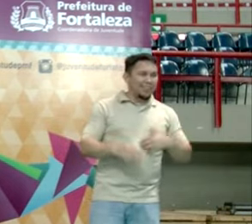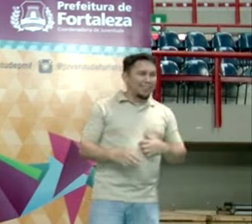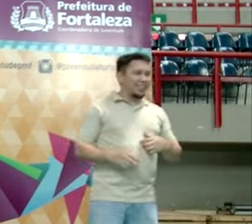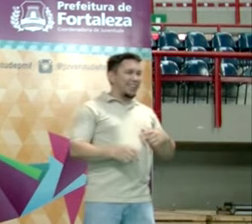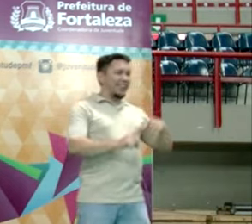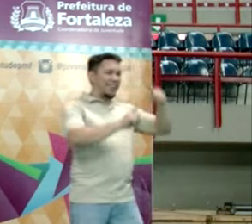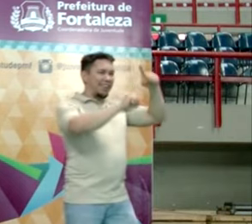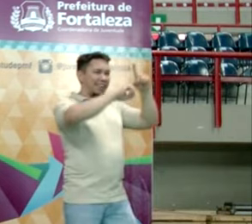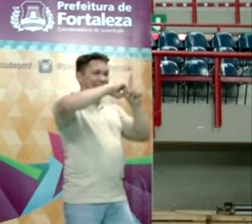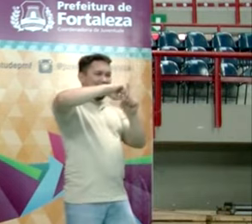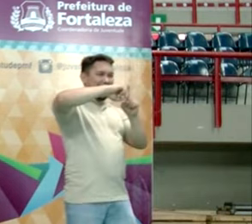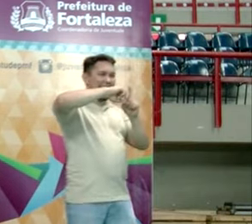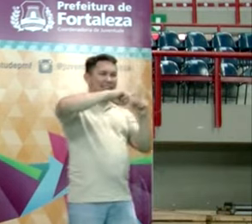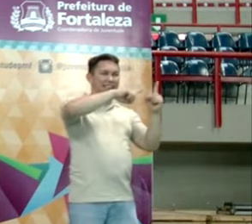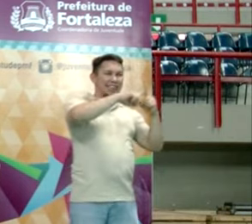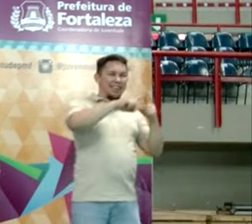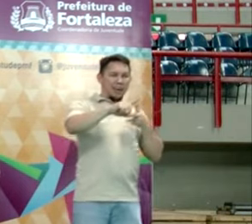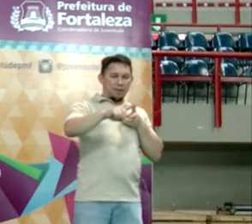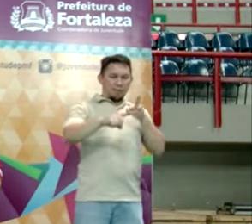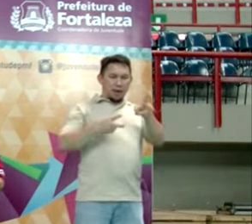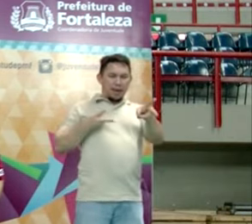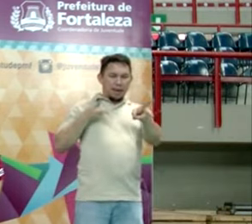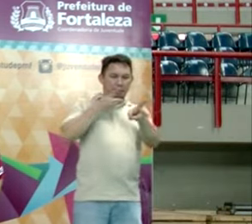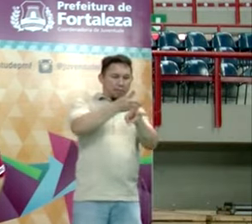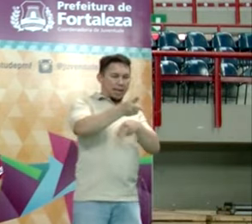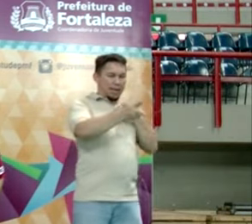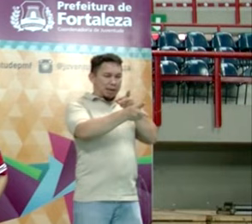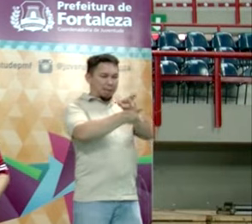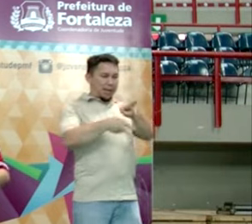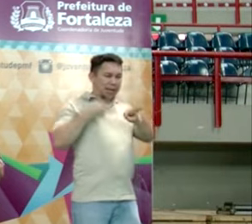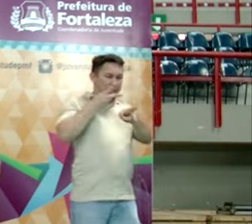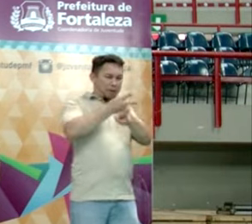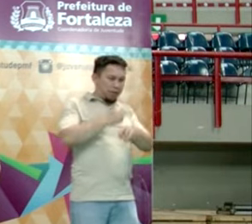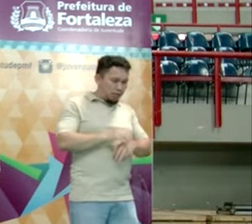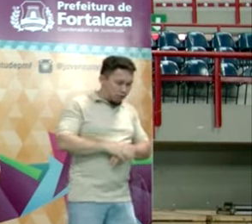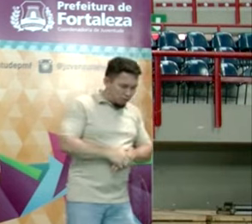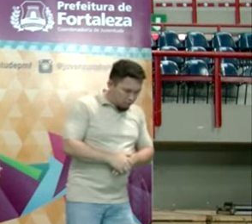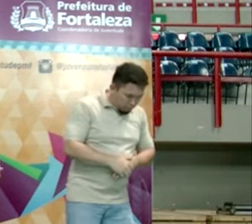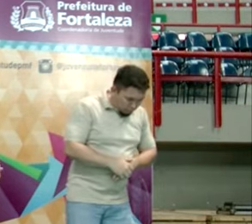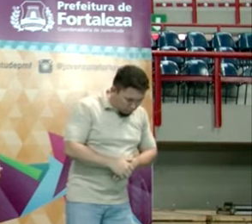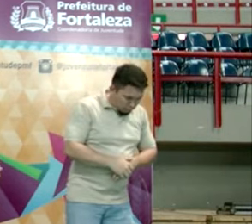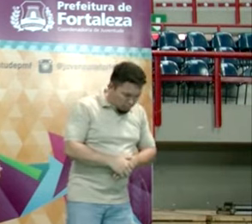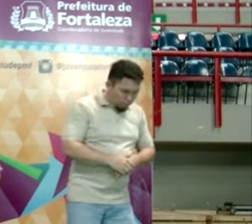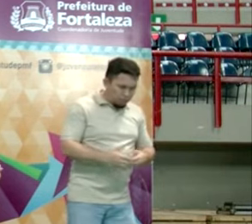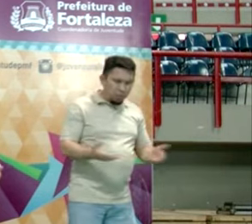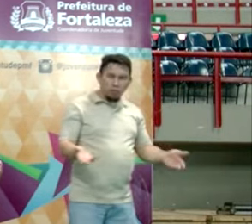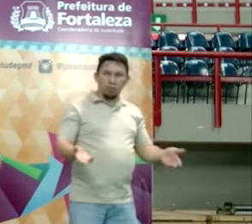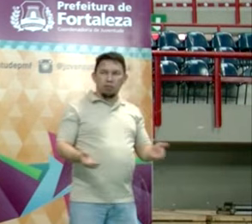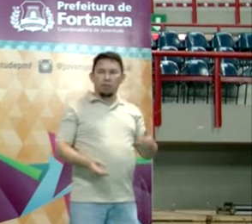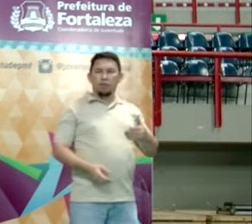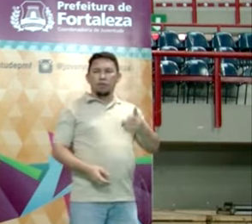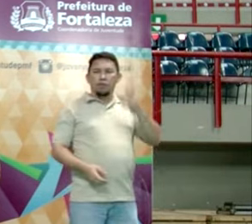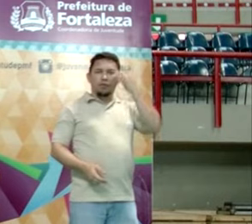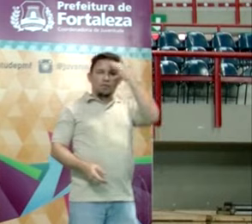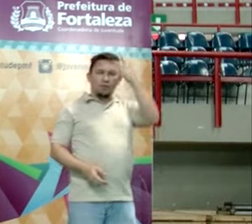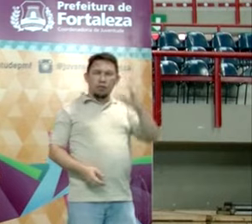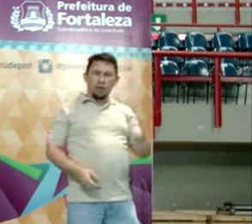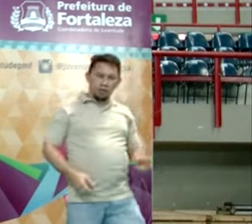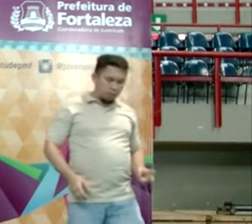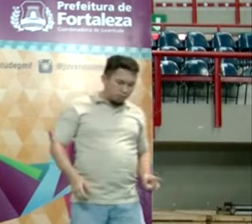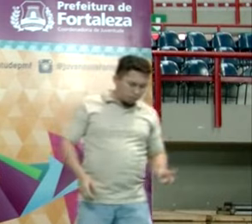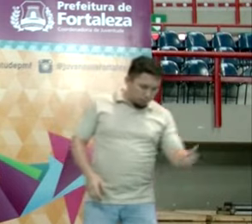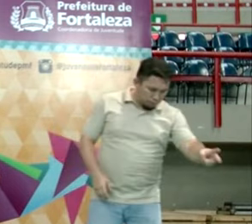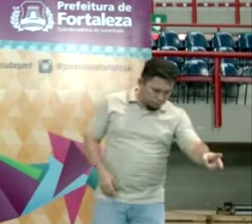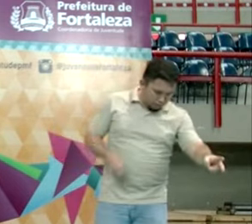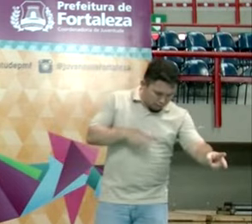T, do outro T e do outro T. Aí, minha Nossa Senhora, né? A gente compra um fio de linha, pelo amor de Deus. Fio de linha é quase a mesma